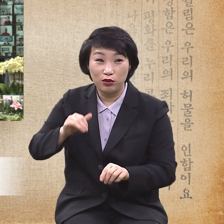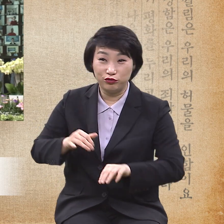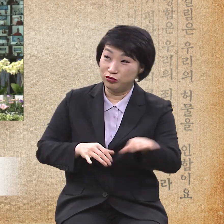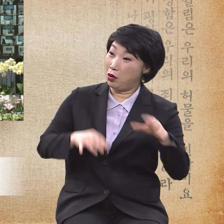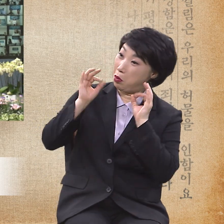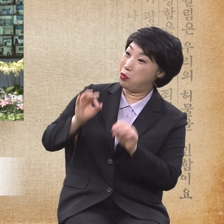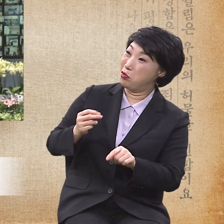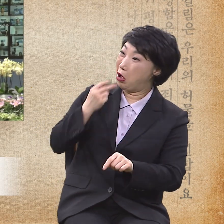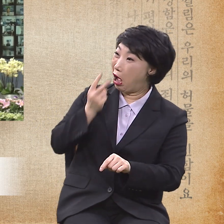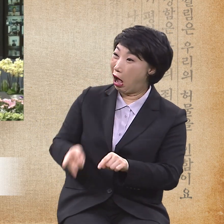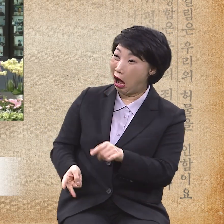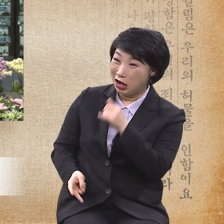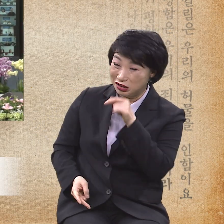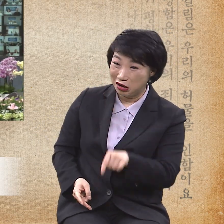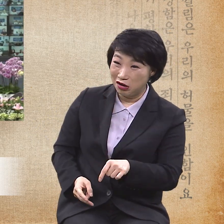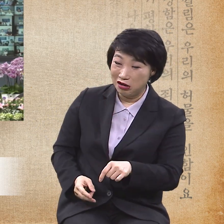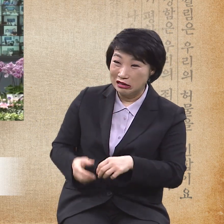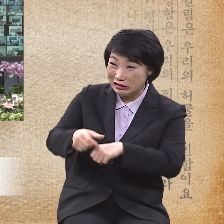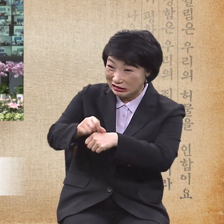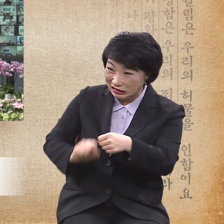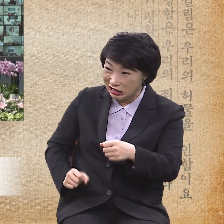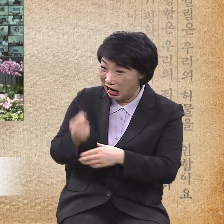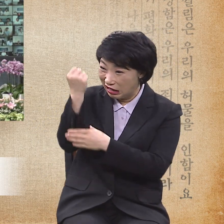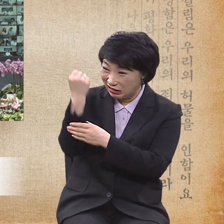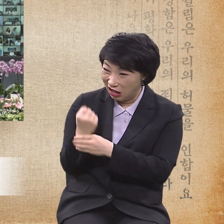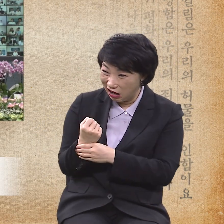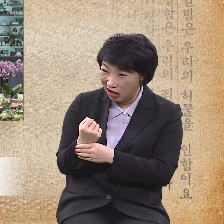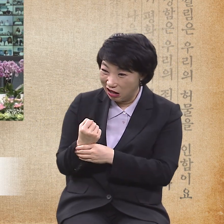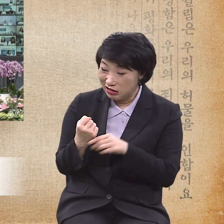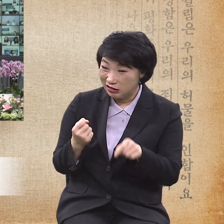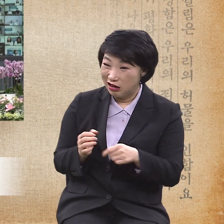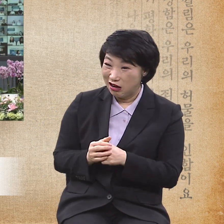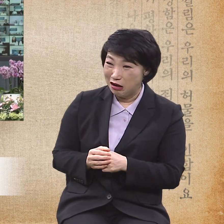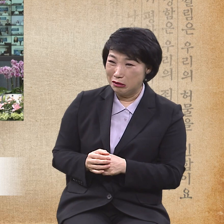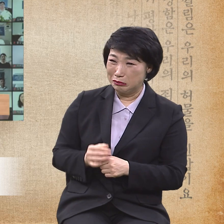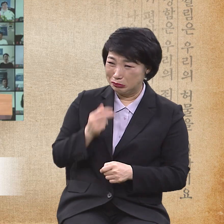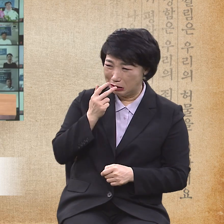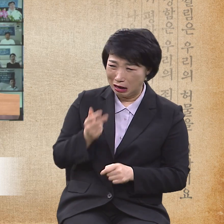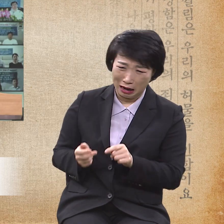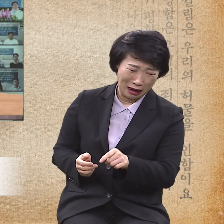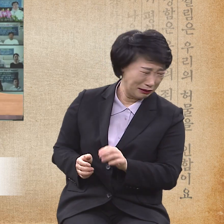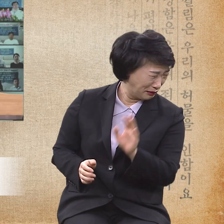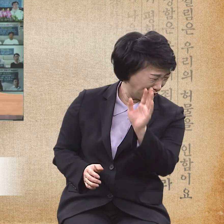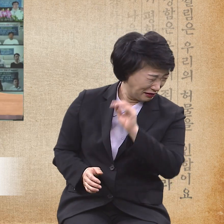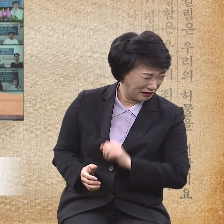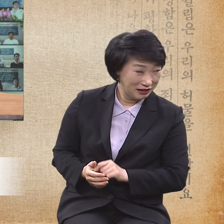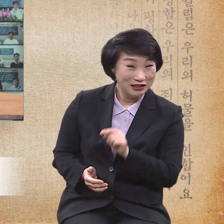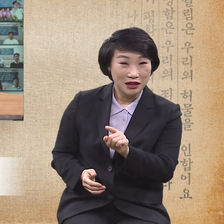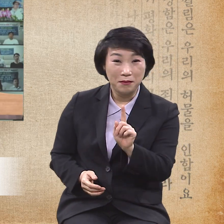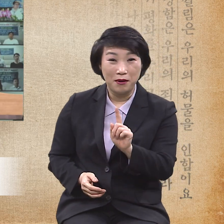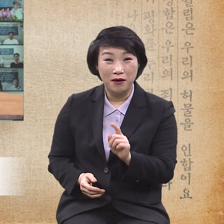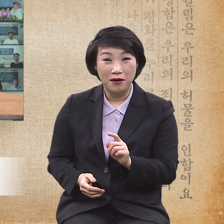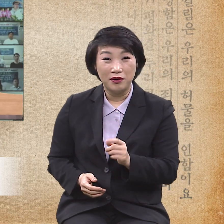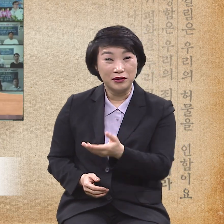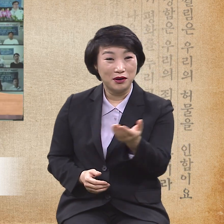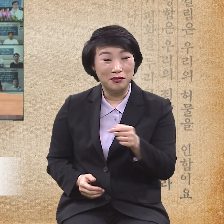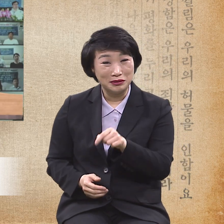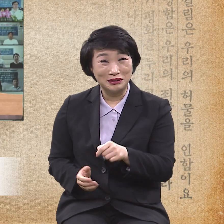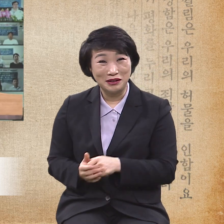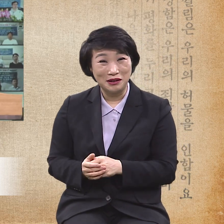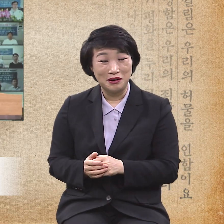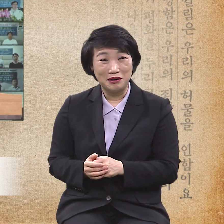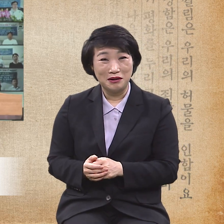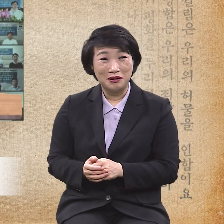땐 냄새 났지, 다 찢어졌지, 떨어졌지. 그냥 다시 말해서 뭐라 할까?